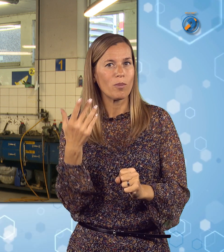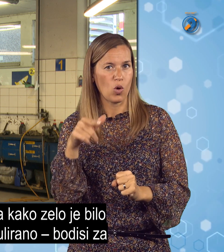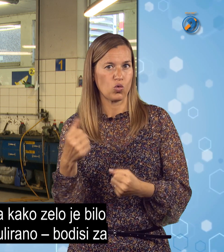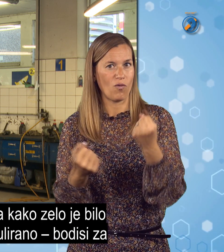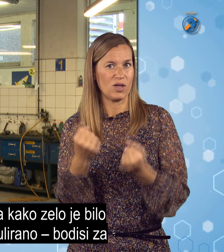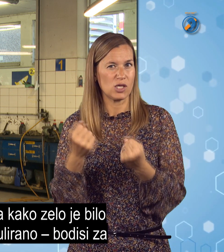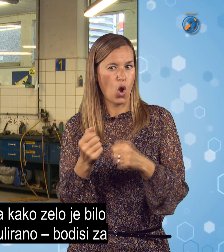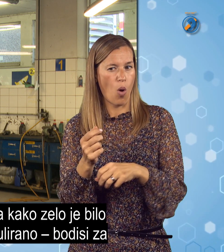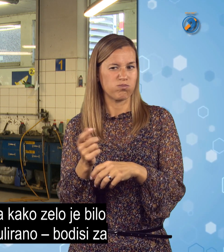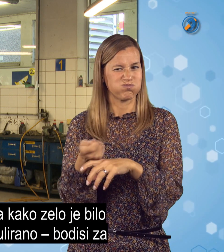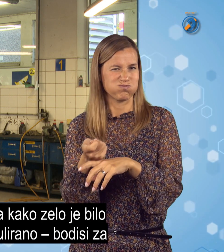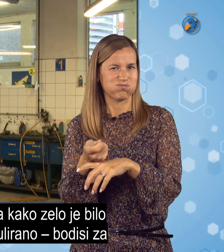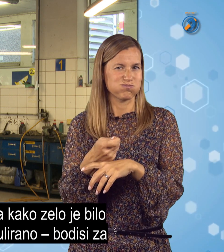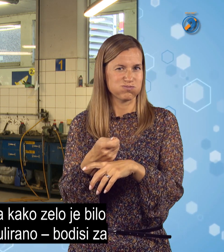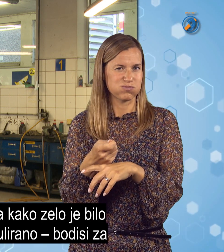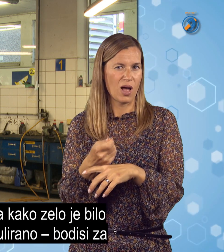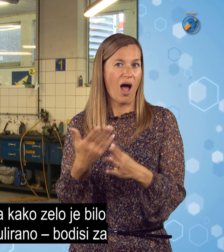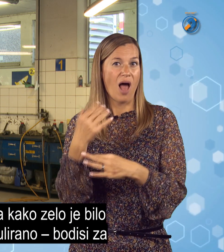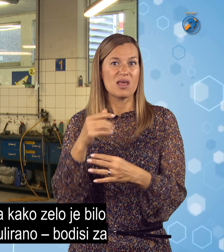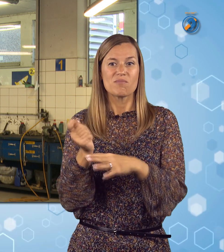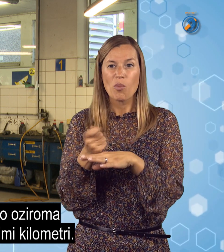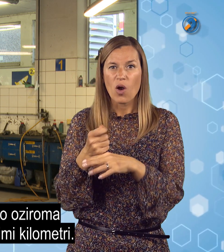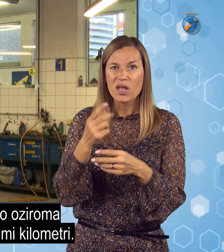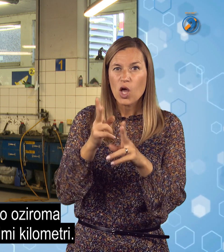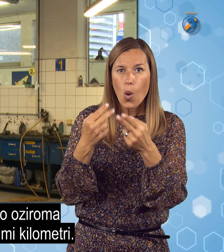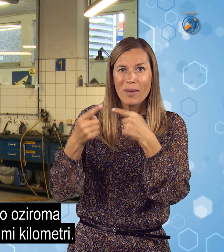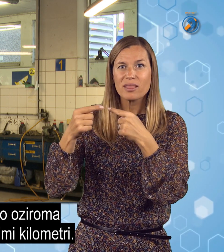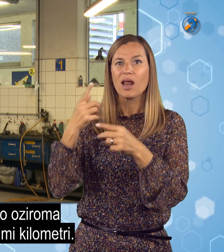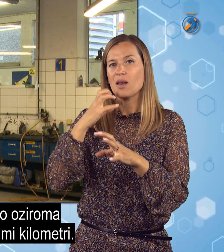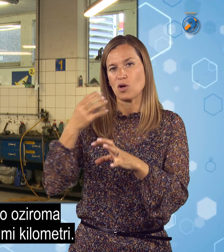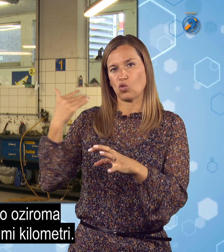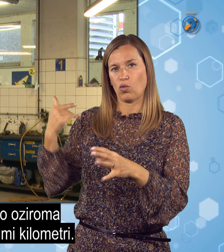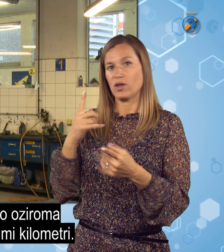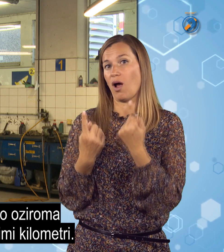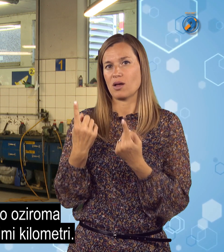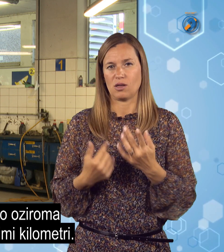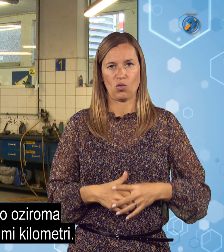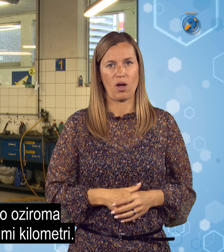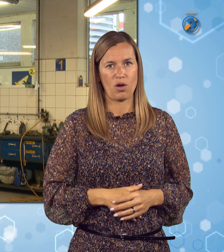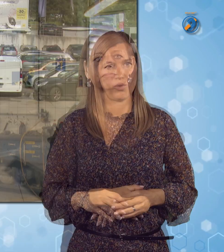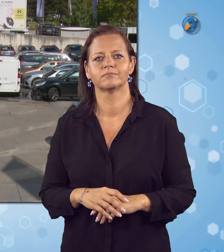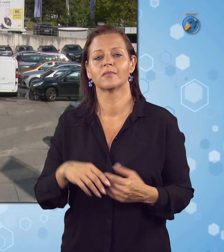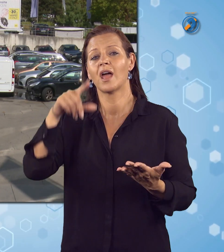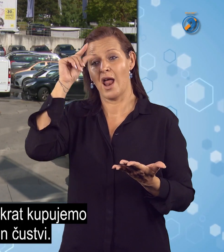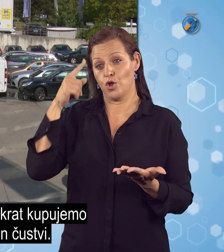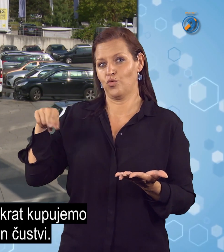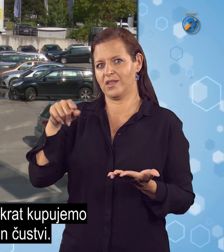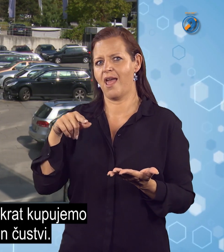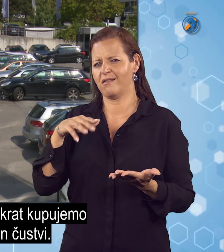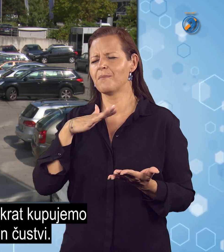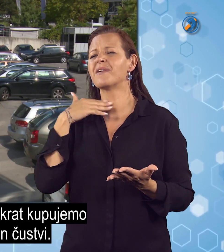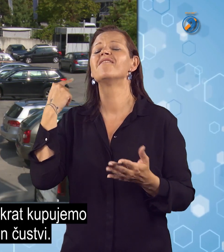oziroma kako zelo je to vozilo bilo zmanipulirano bodisi za zgodovino oziroma s prevoženimi kilometri.